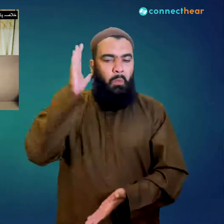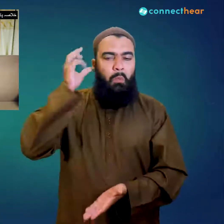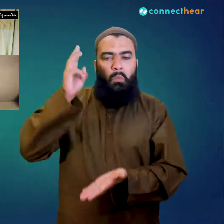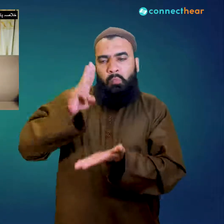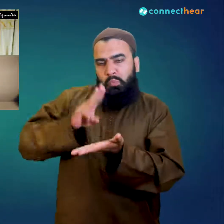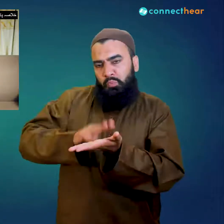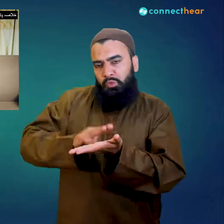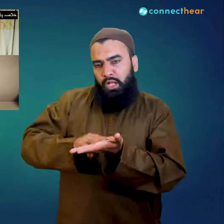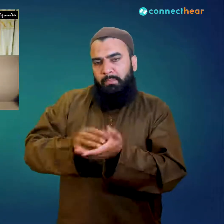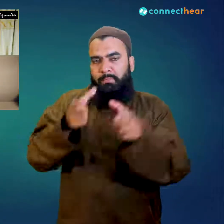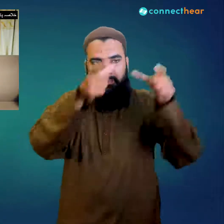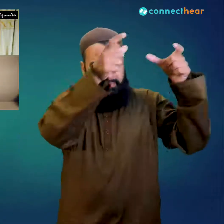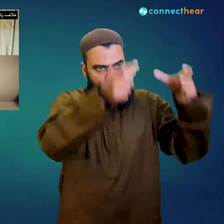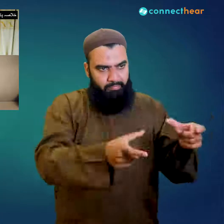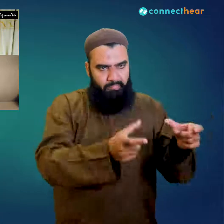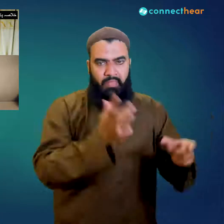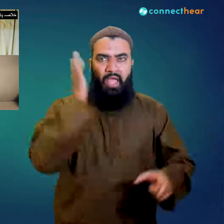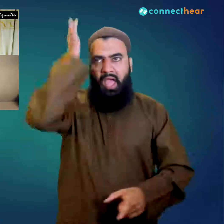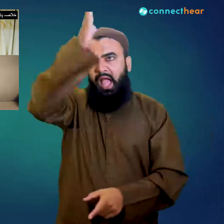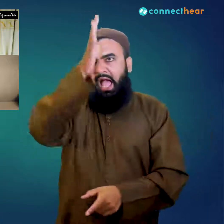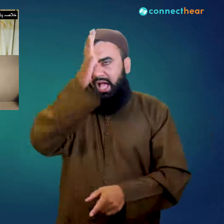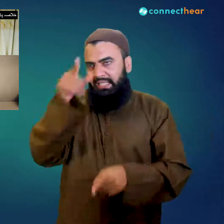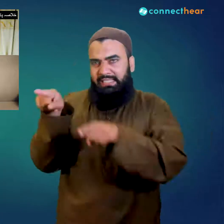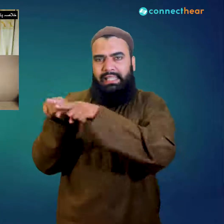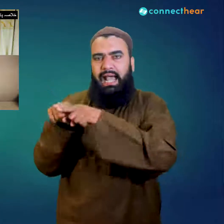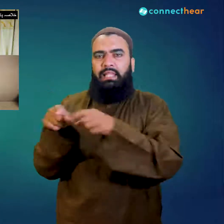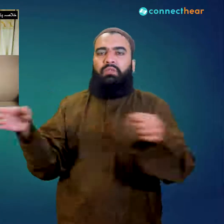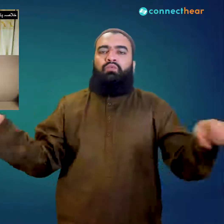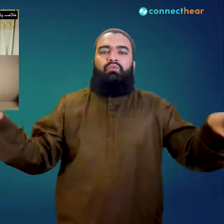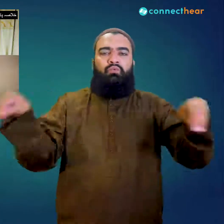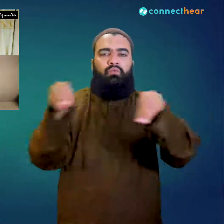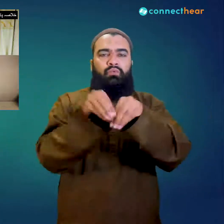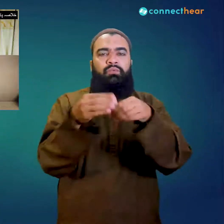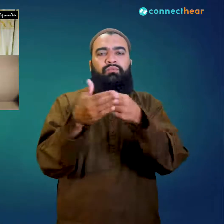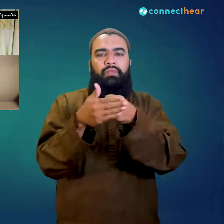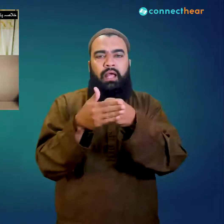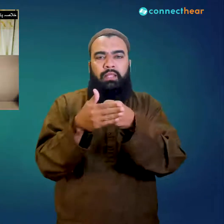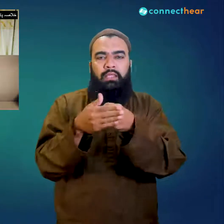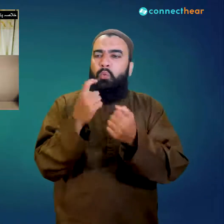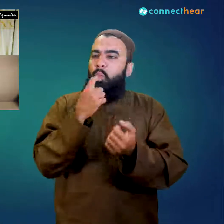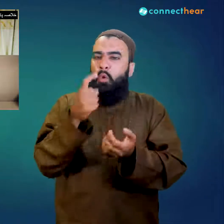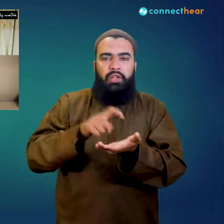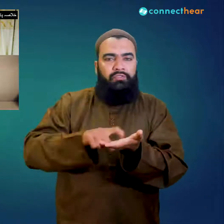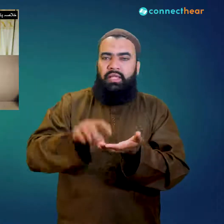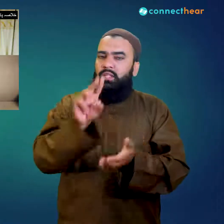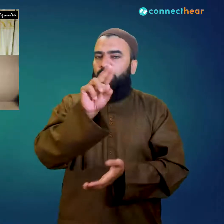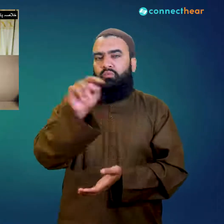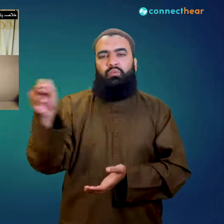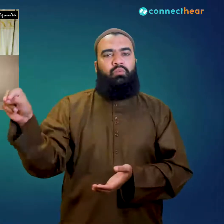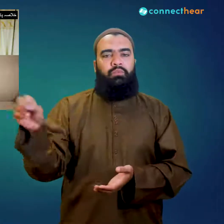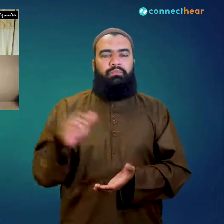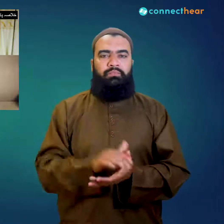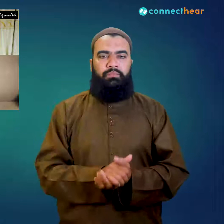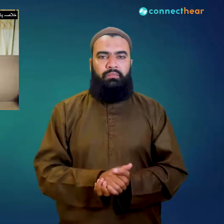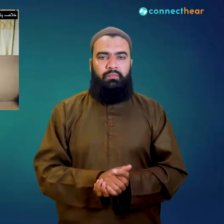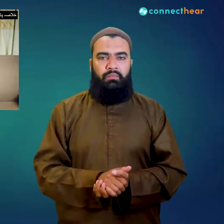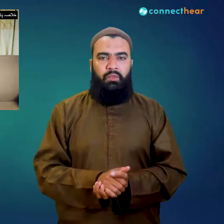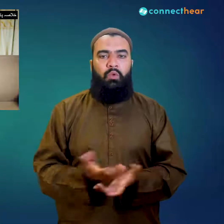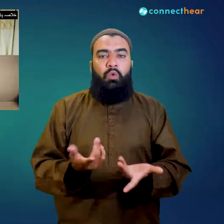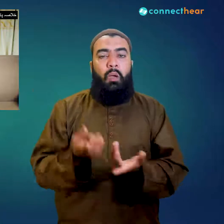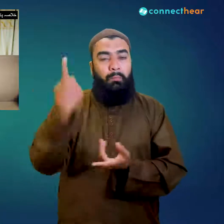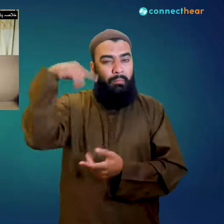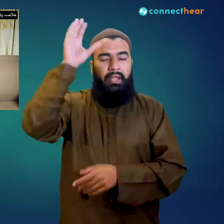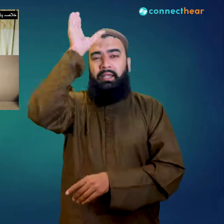نہیں، چونکہ اہل کتاب جب آپ صلی اللہ علیہ وسلم کے زمانے میں تھے تو اس وقت وہ اہل کتاب کہا جاتا تھا اور قرآن مجید میں یا